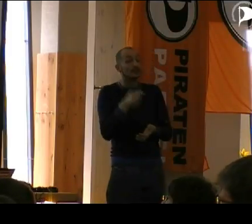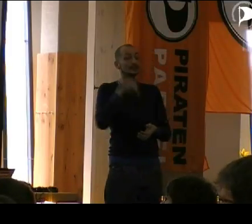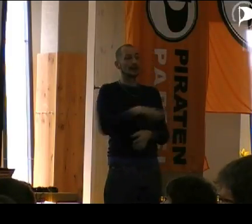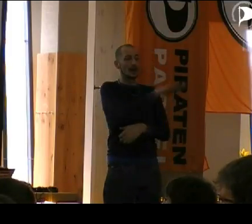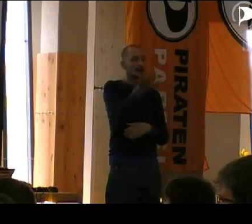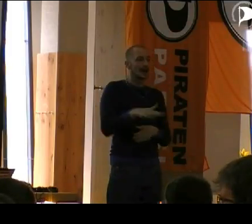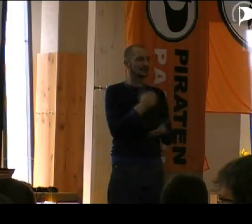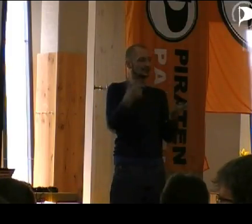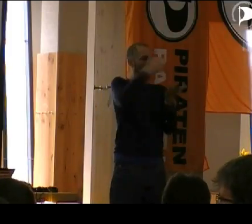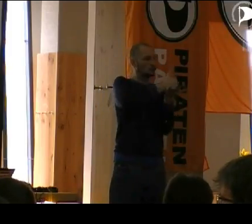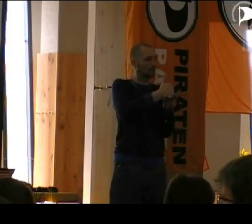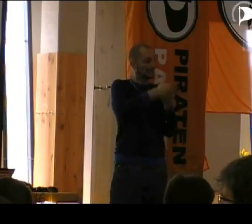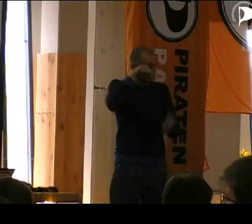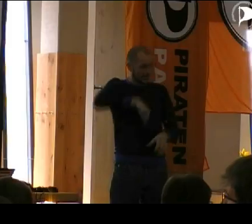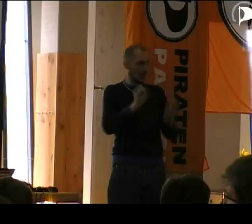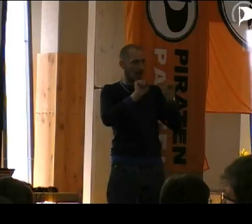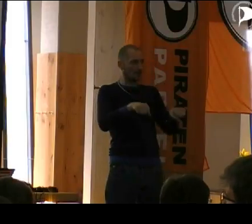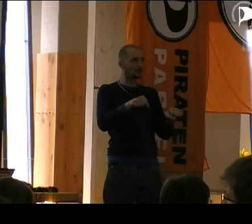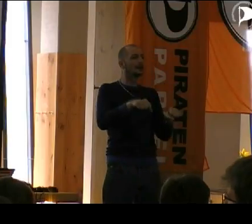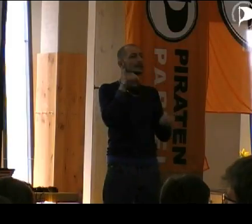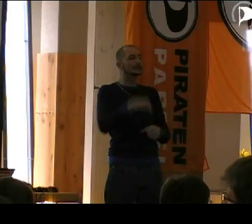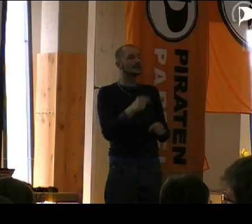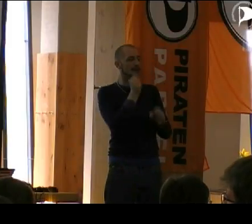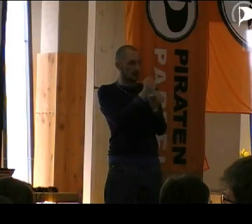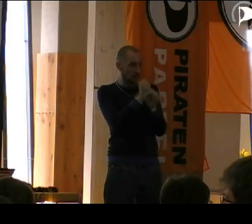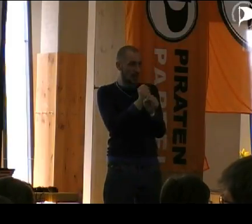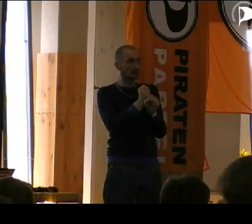landesvorstand nachfordern jeweils tätigkeitsbericht